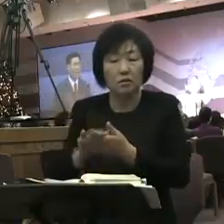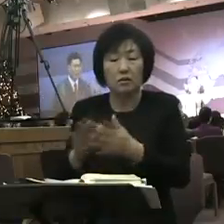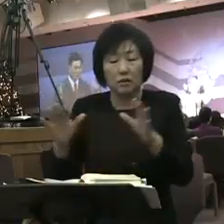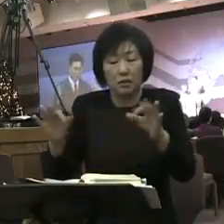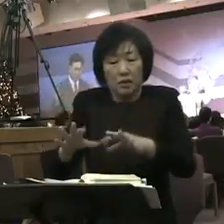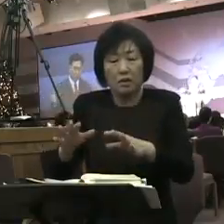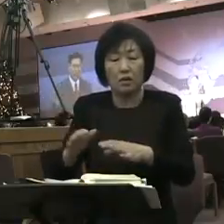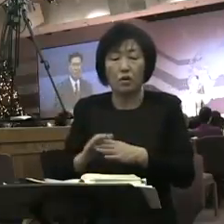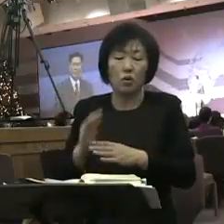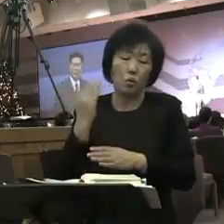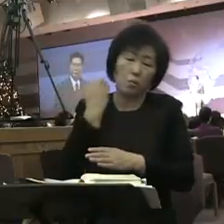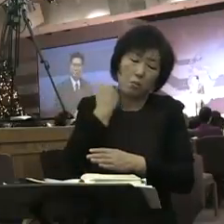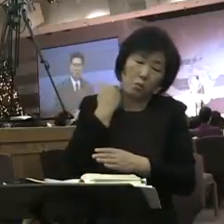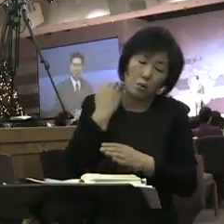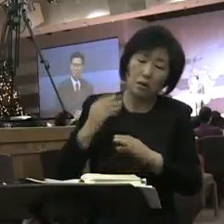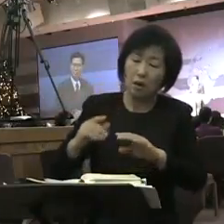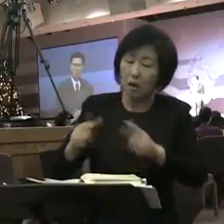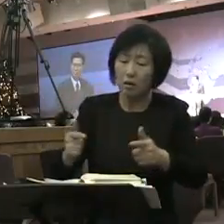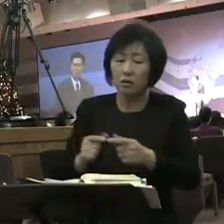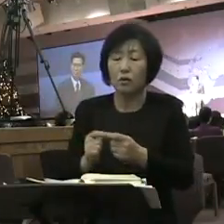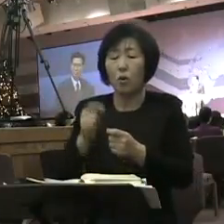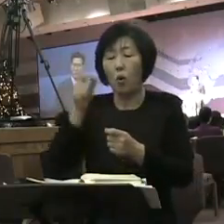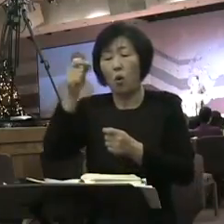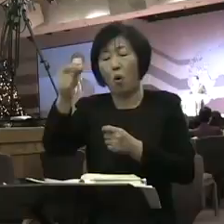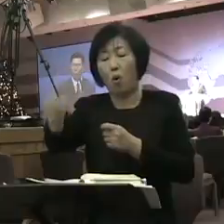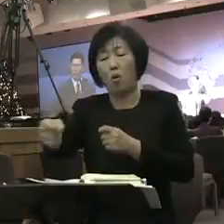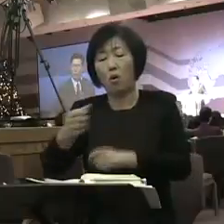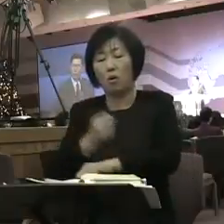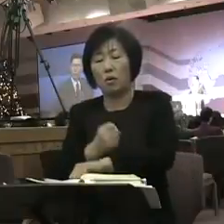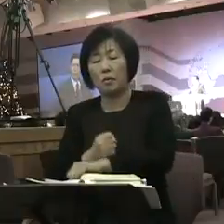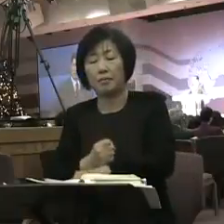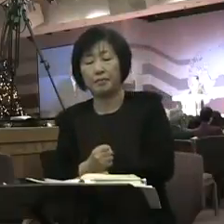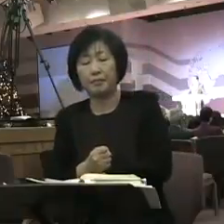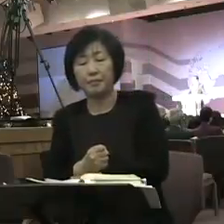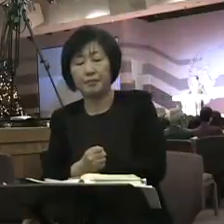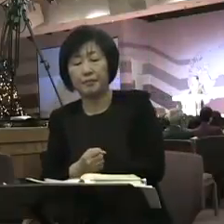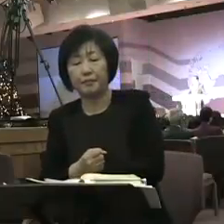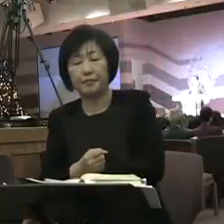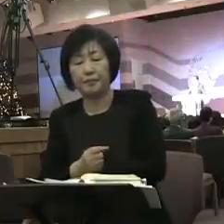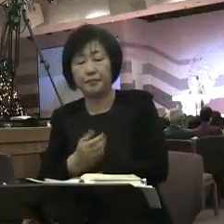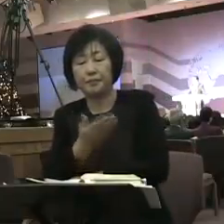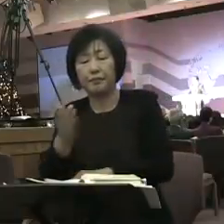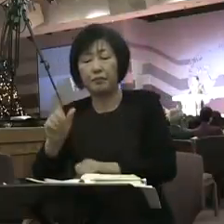것은 영원합니다. 여러분 무엇에 투자하고 계십니까?